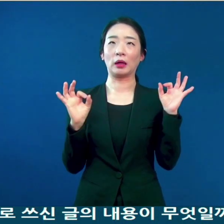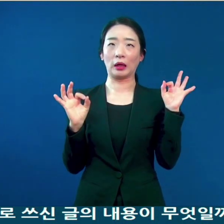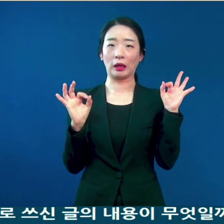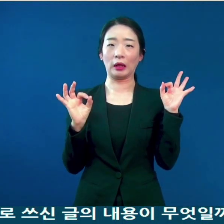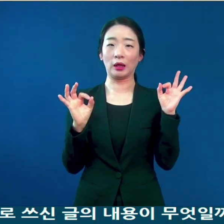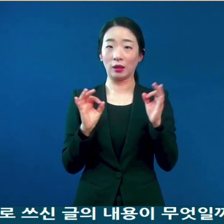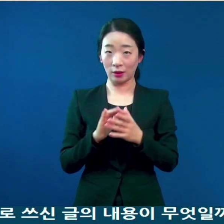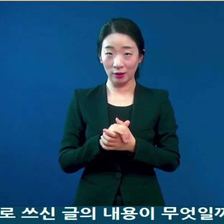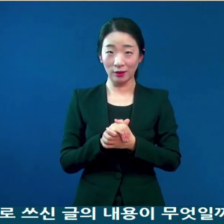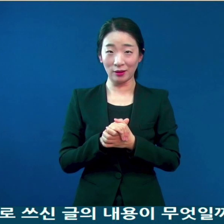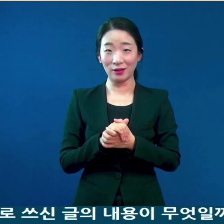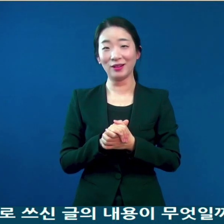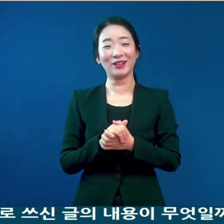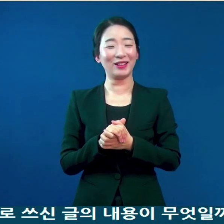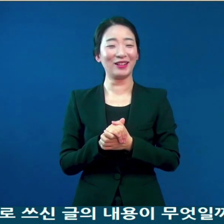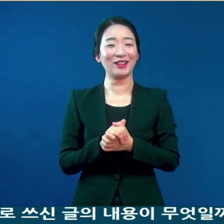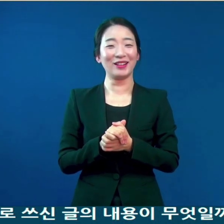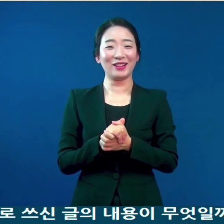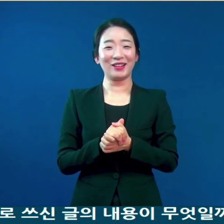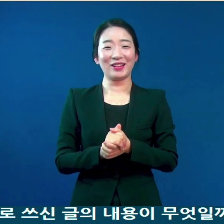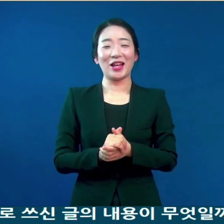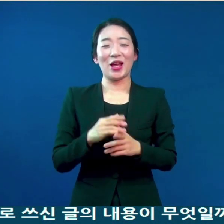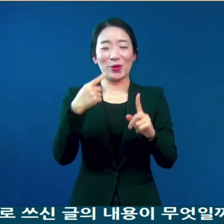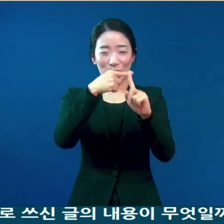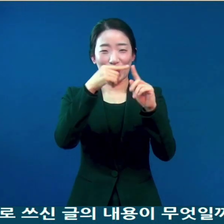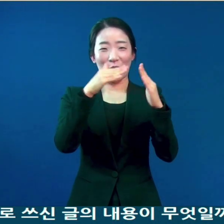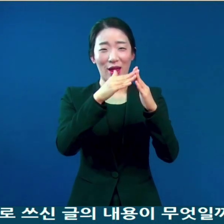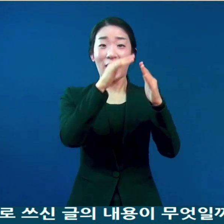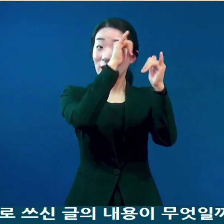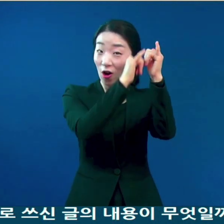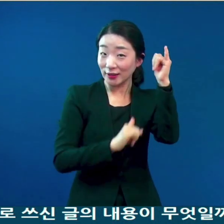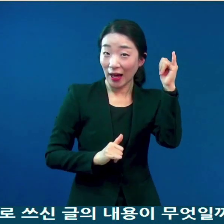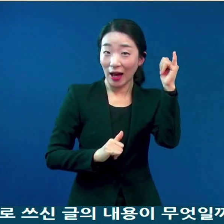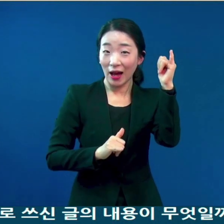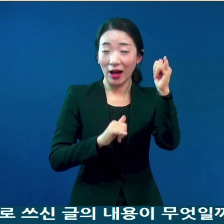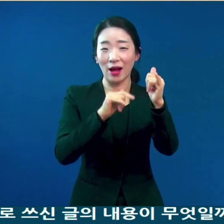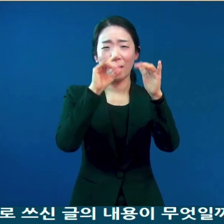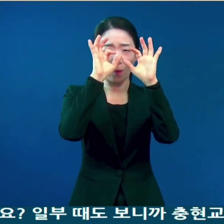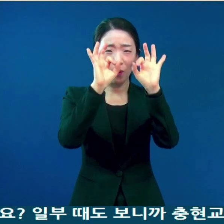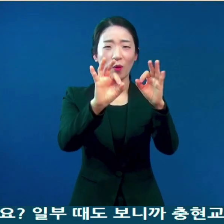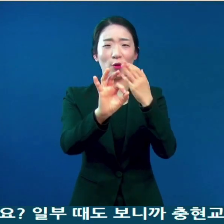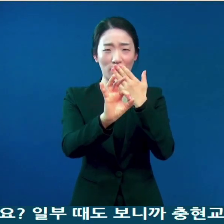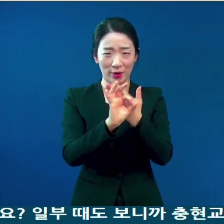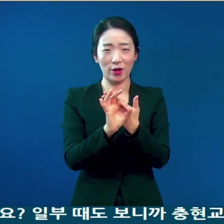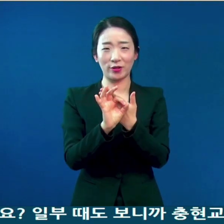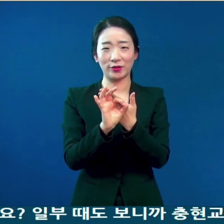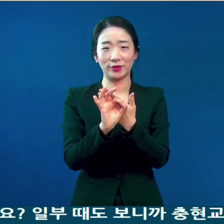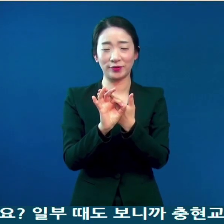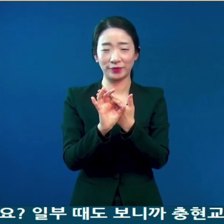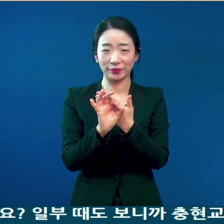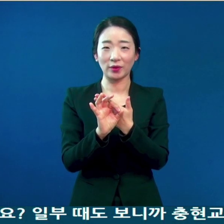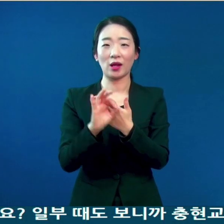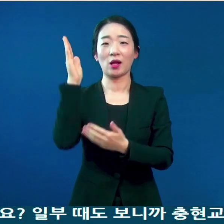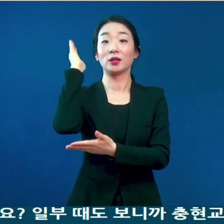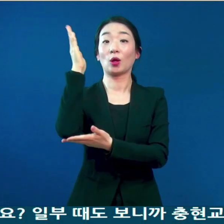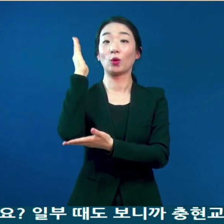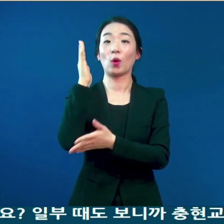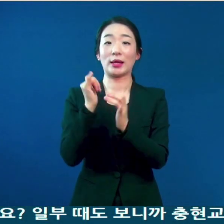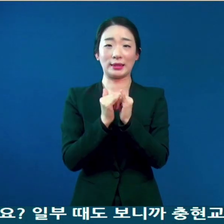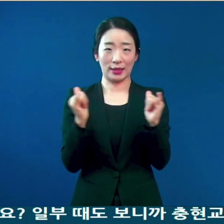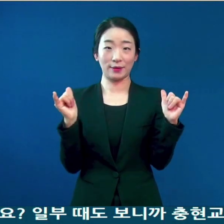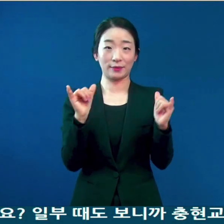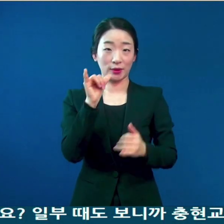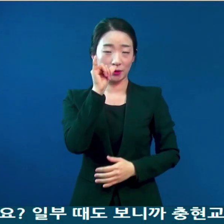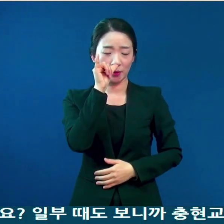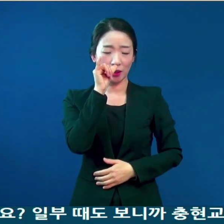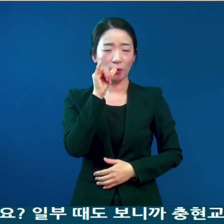교회 역사에서 초기부터 수많은 이 성경 해석가와 설교자들이 있지 않았습니까? 이